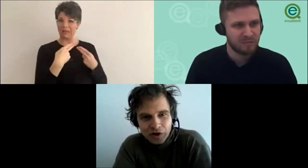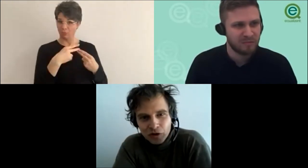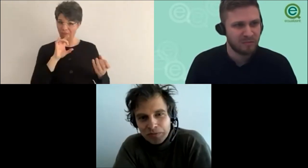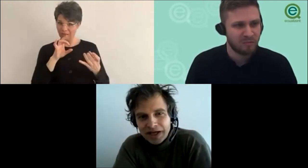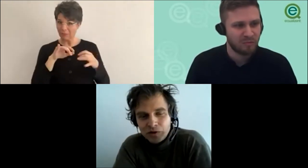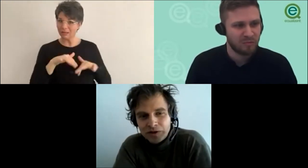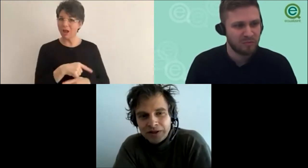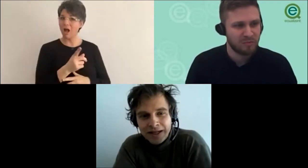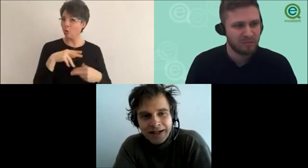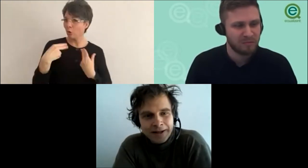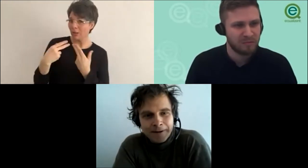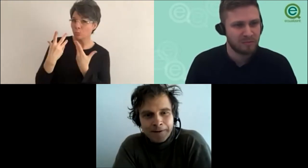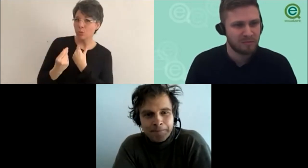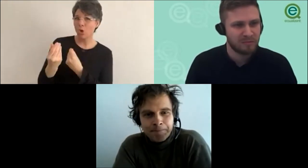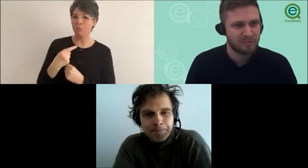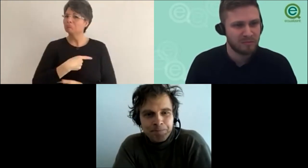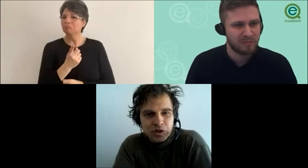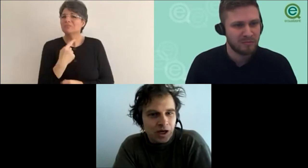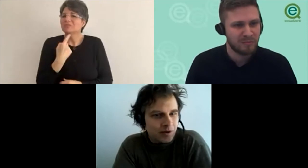es da Rückmeldungen?